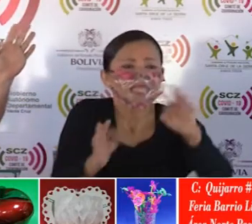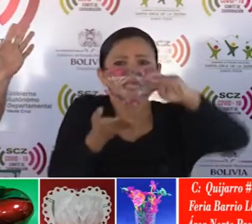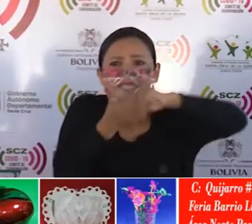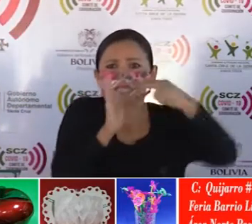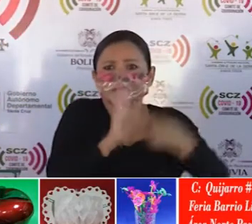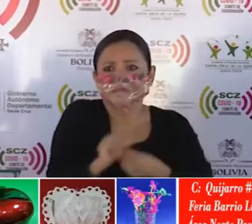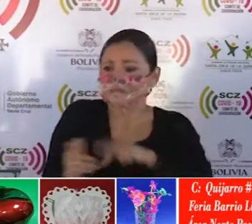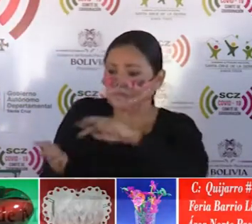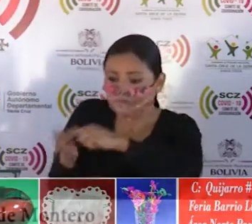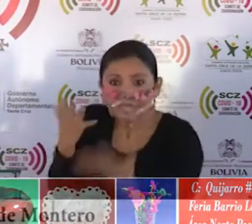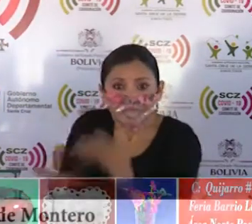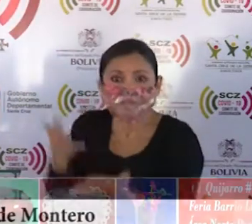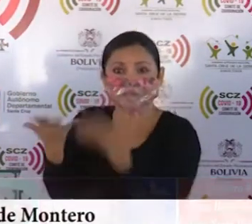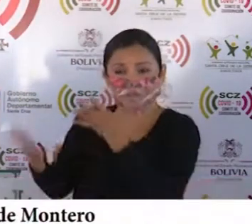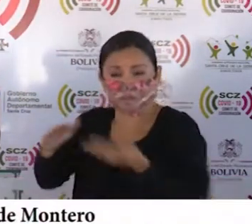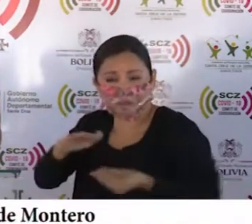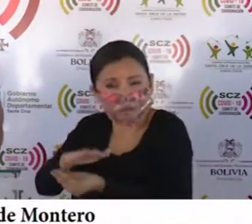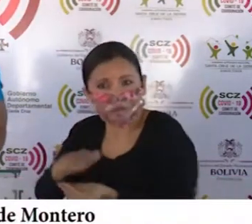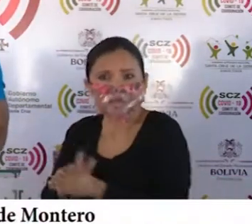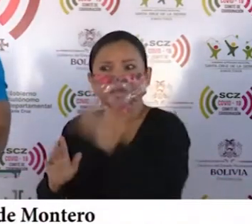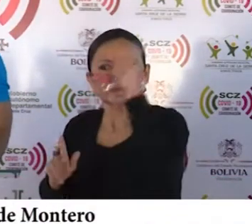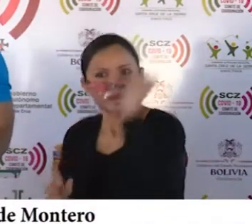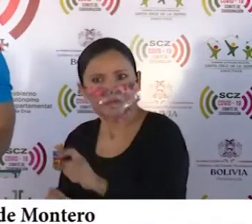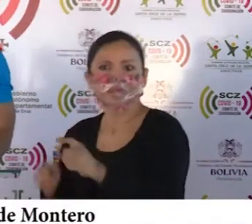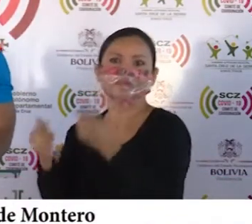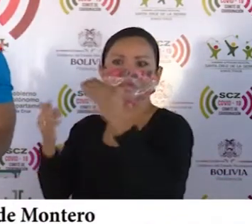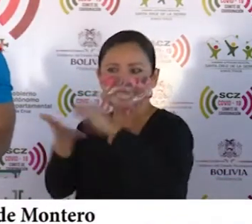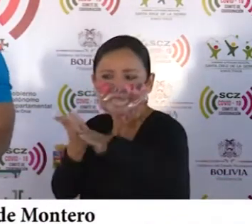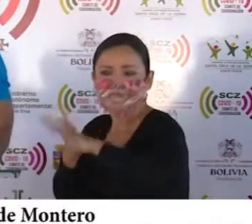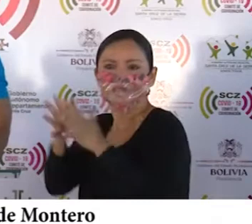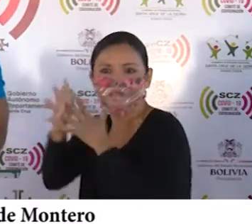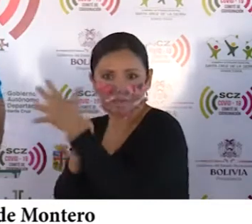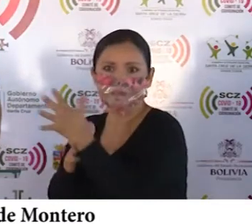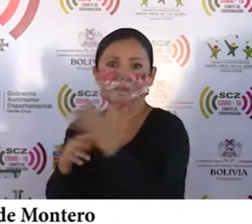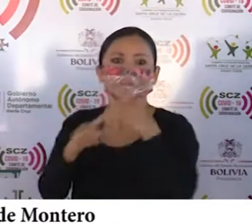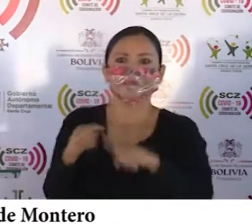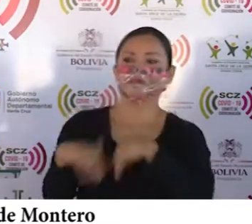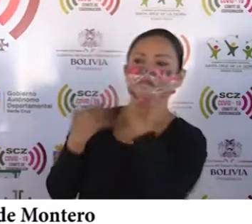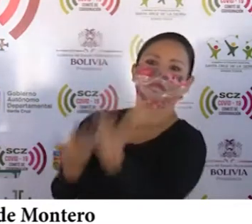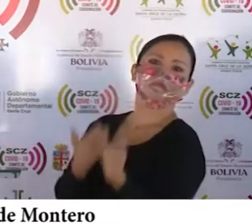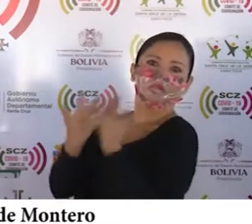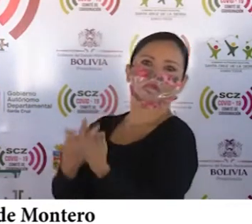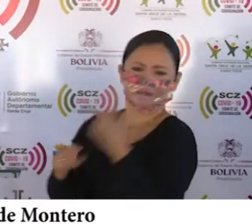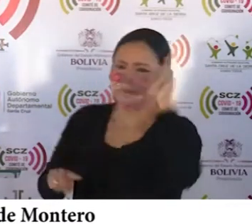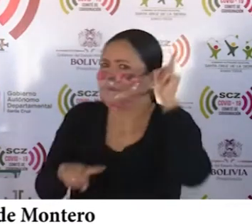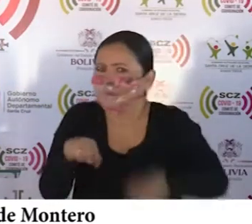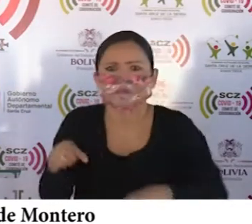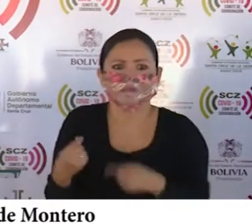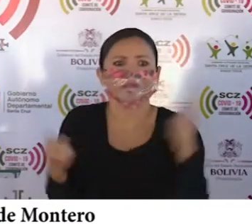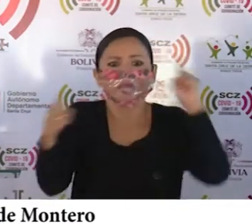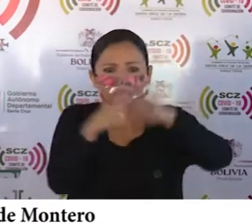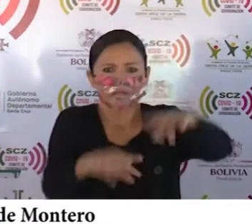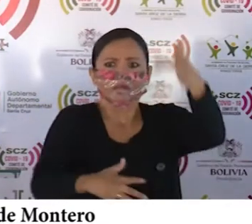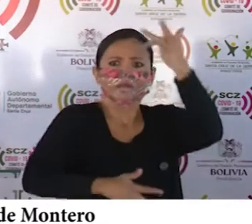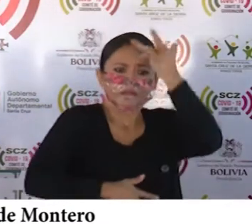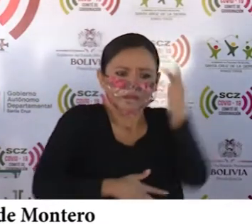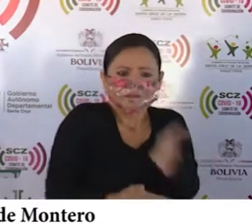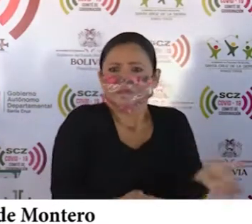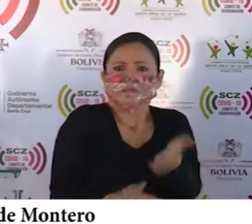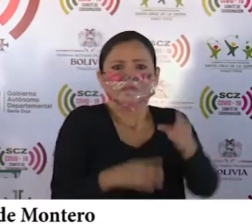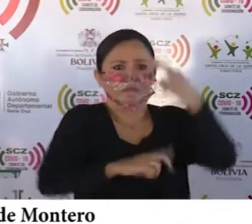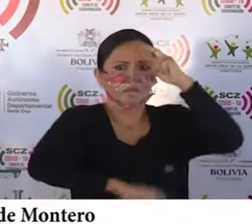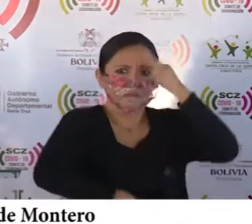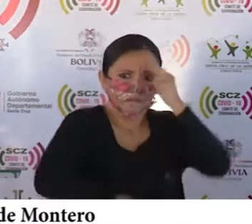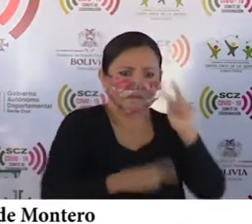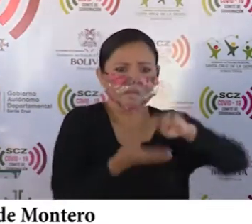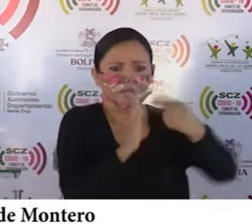impune en este sentido, pero a su vez también no podemos esperar hasta que esta enfermedad, este